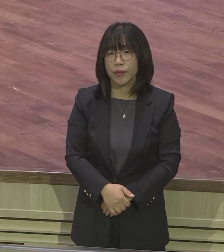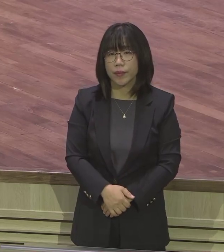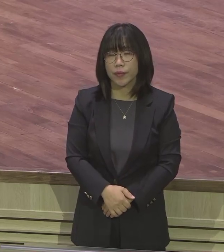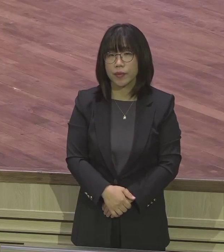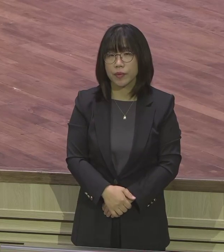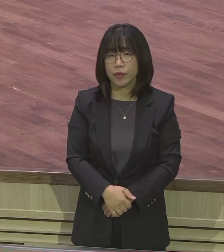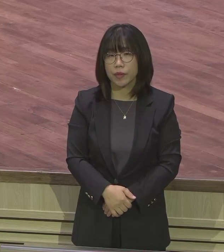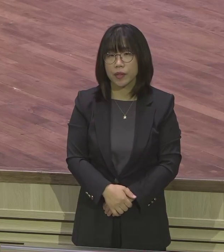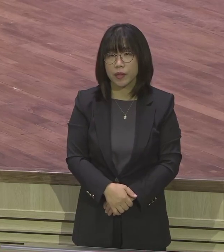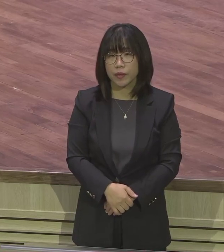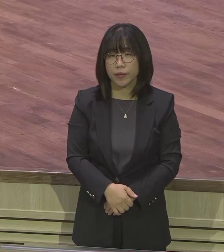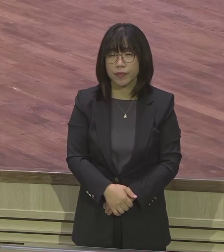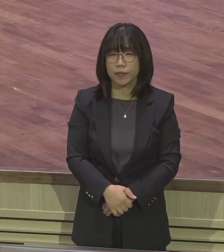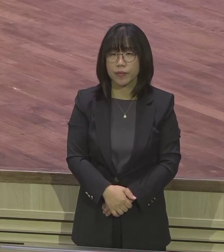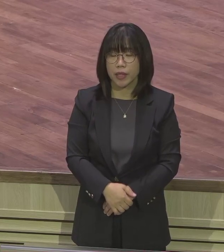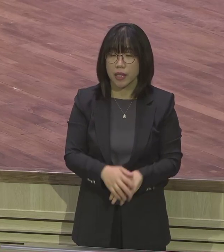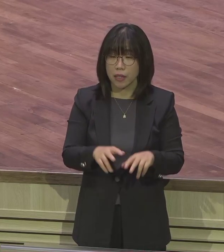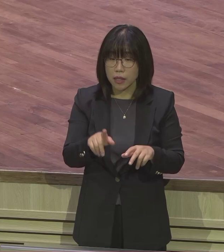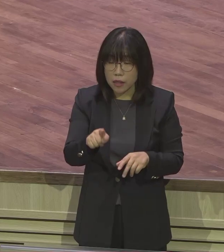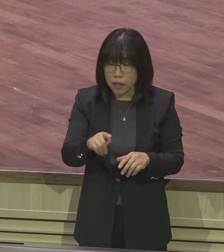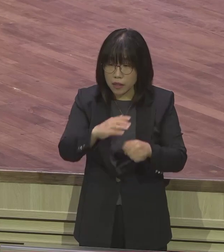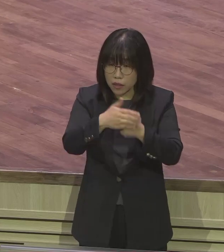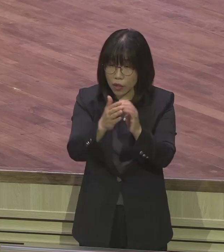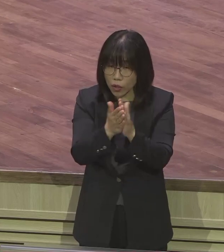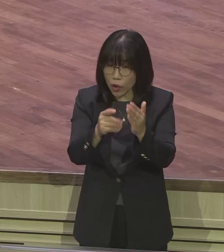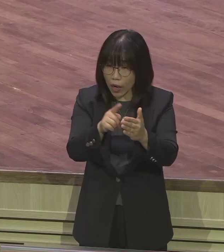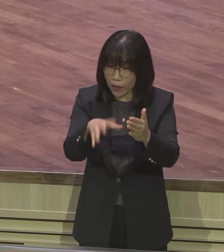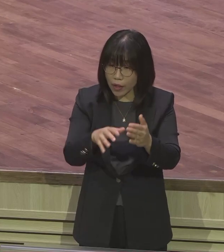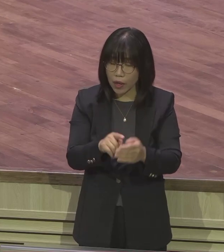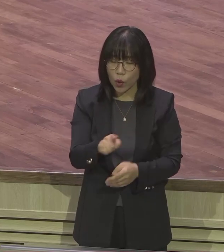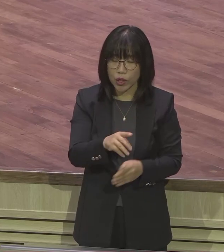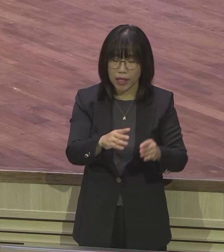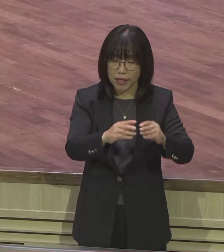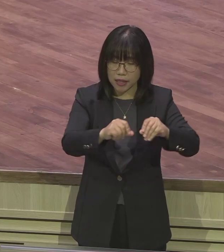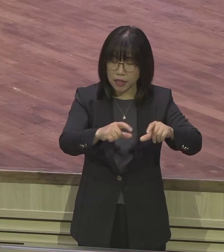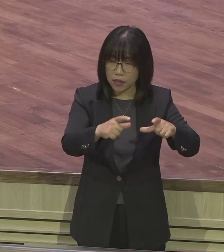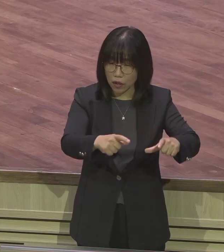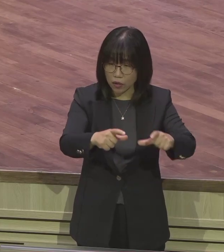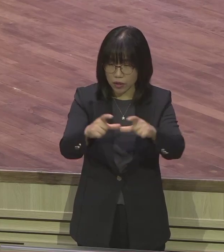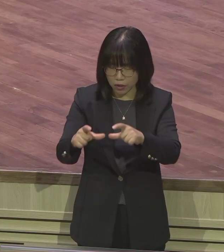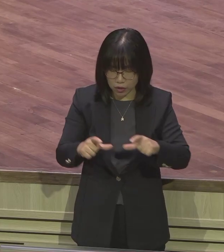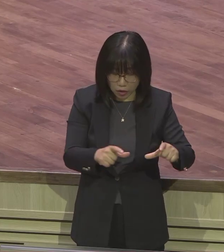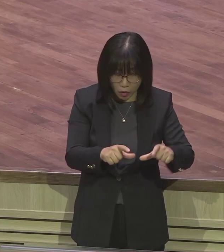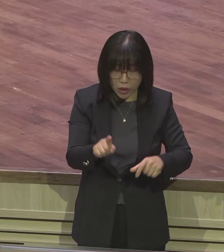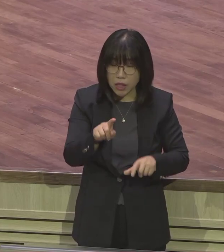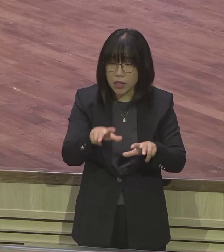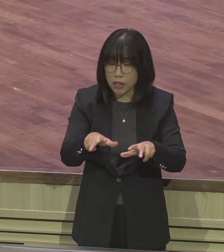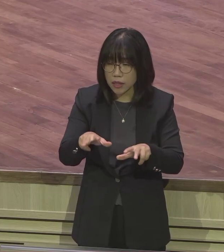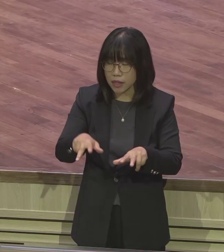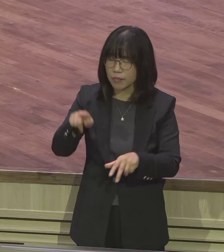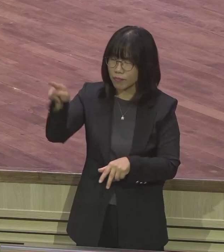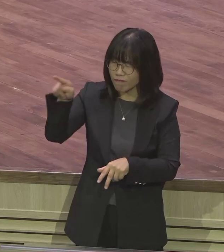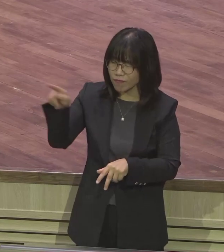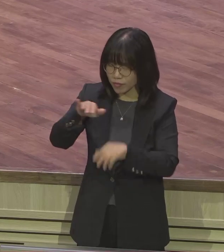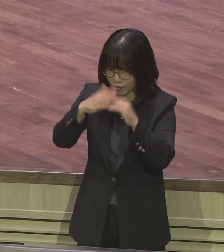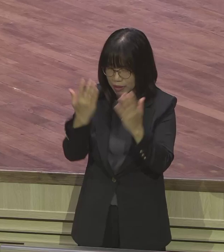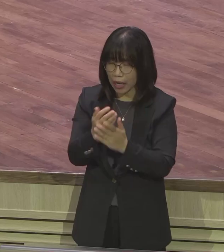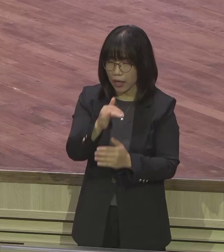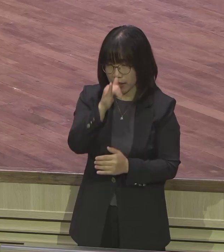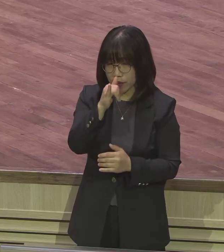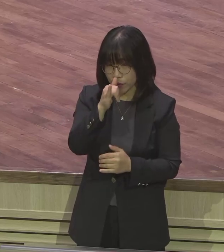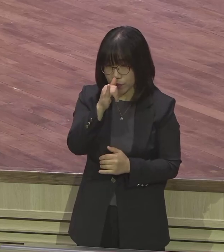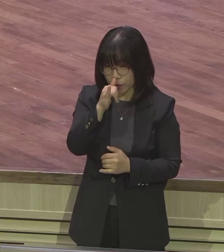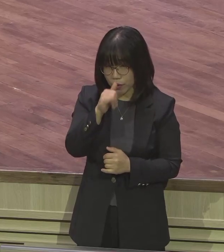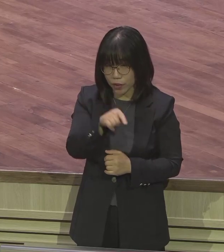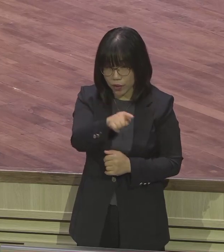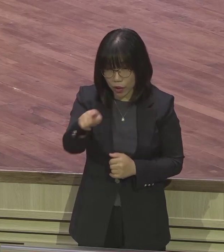지역 다 있다니까요. 지금 또 왜 이 성경을 하나님 말씀을 안 믿느냐 말이에요. 하나님이 살아계심을 믿으시